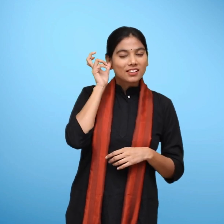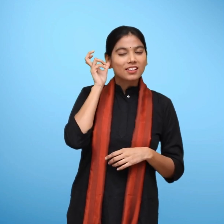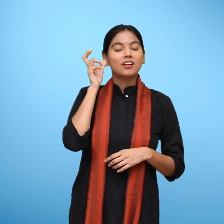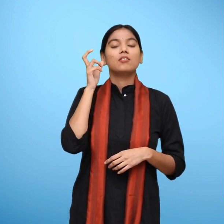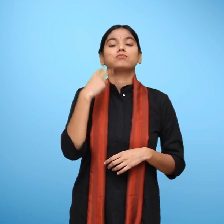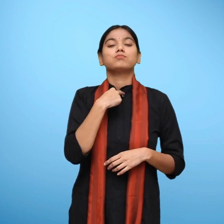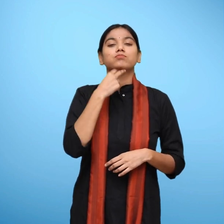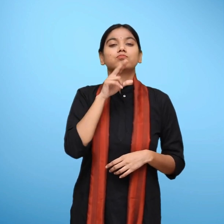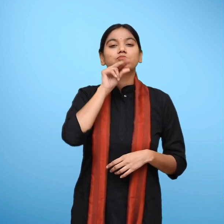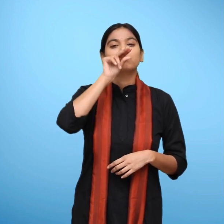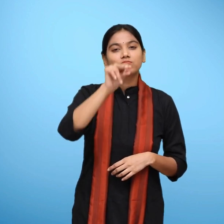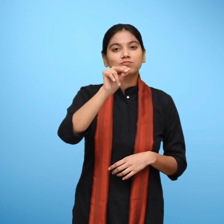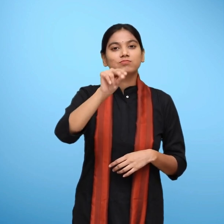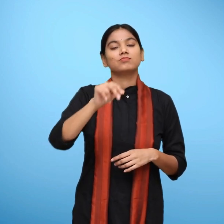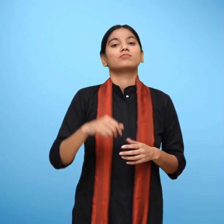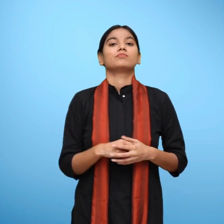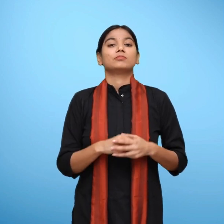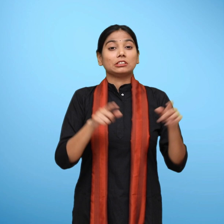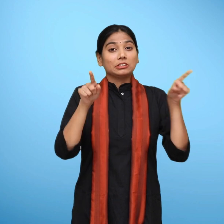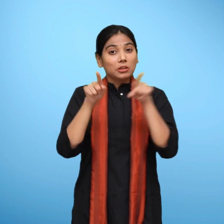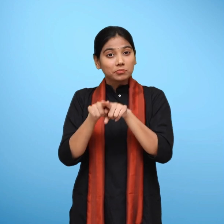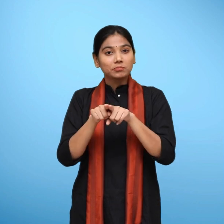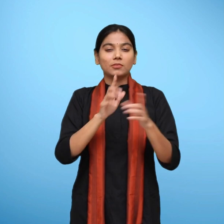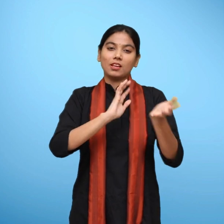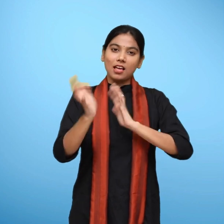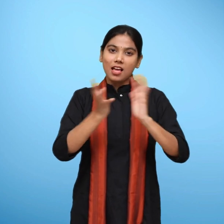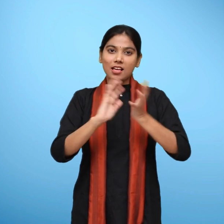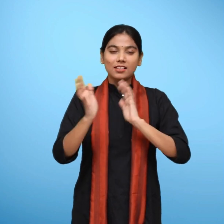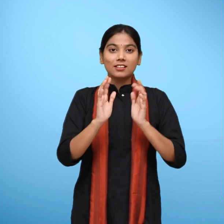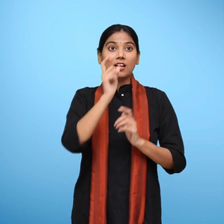को बोलिए इनकी पहली ध्वनि